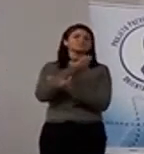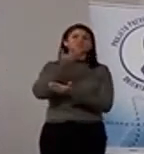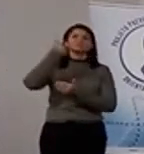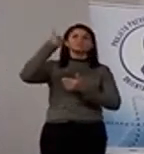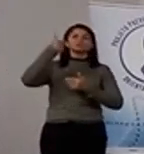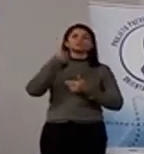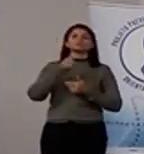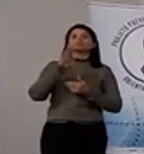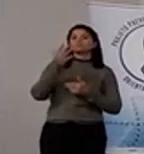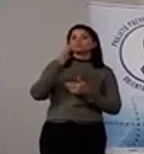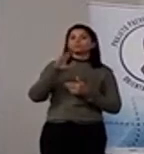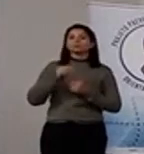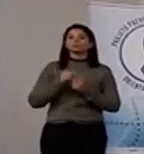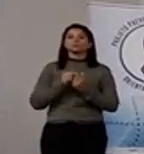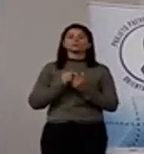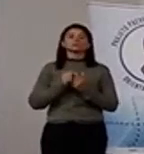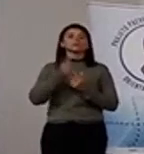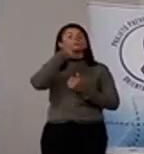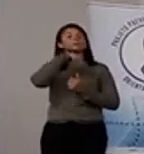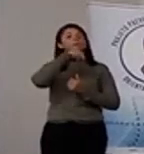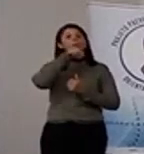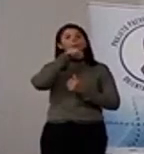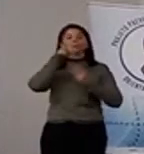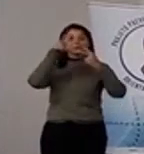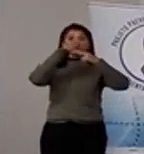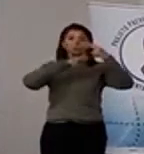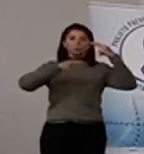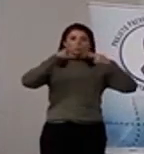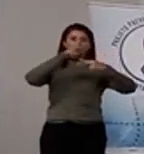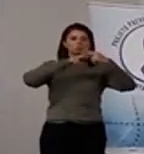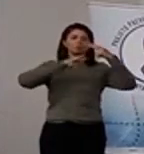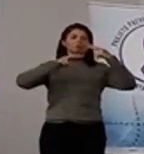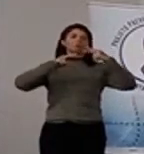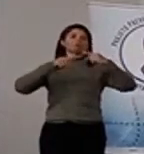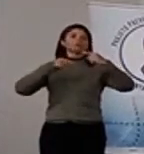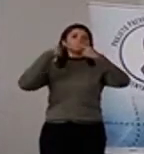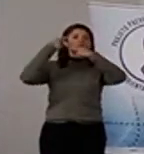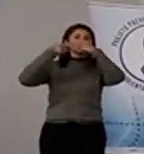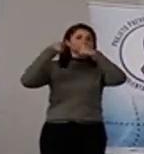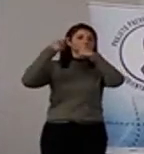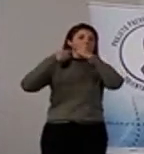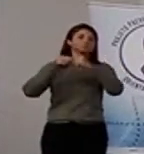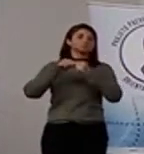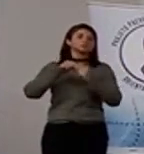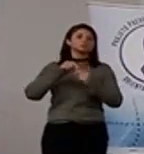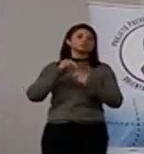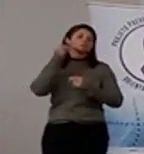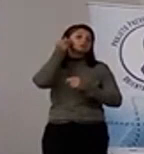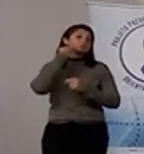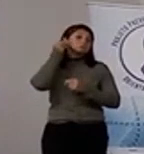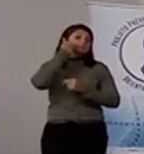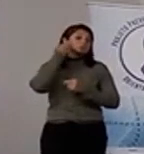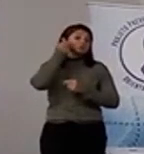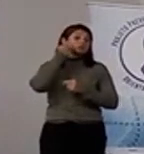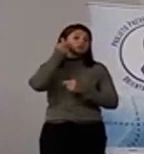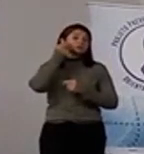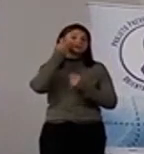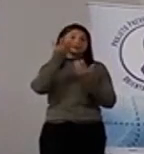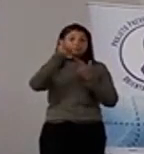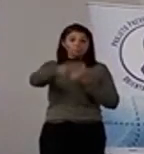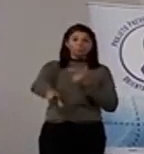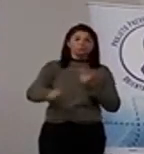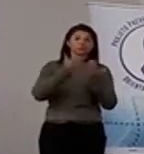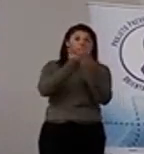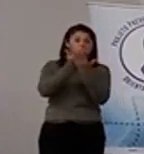um pouco no olhar, mas não diminui o número de crises. Mas isso é uma experiência empírica, né? Você vai ter mais estudos sobre isso. Agora,